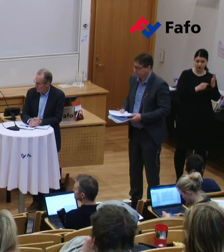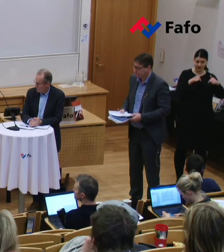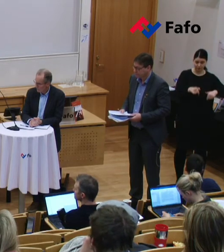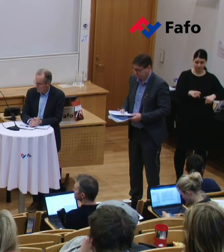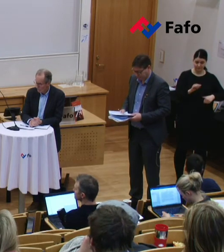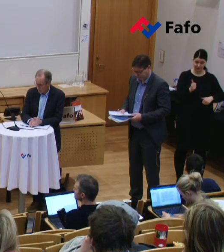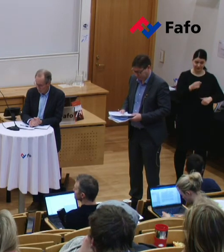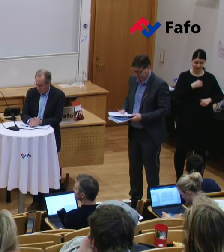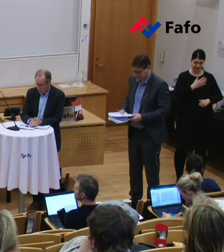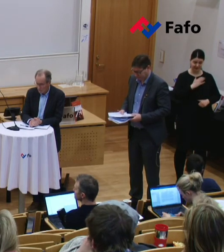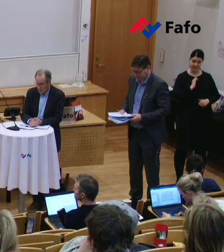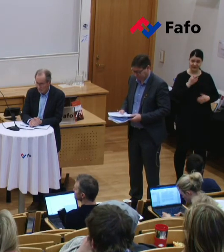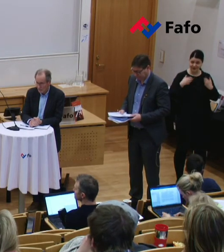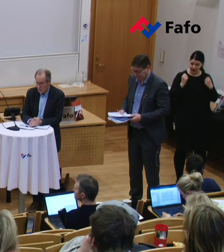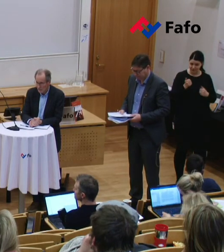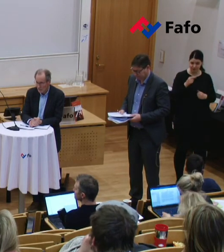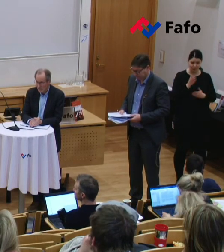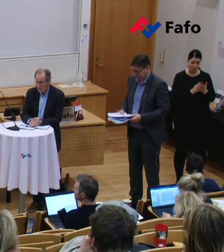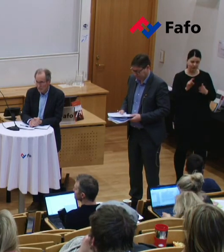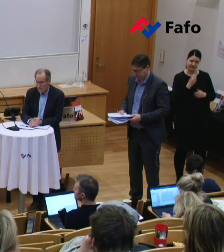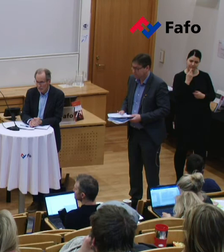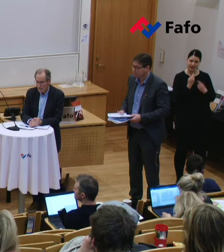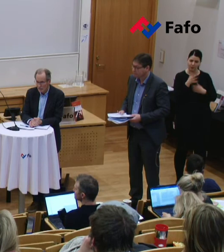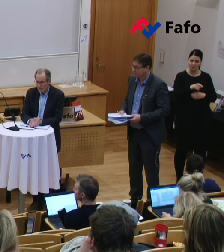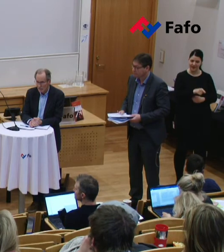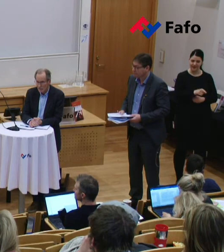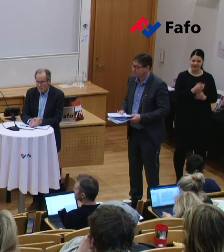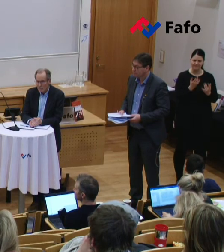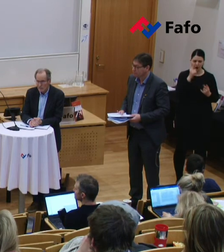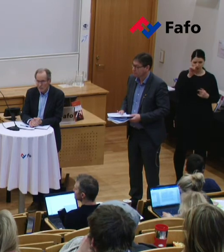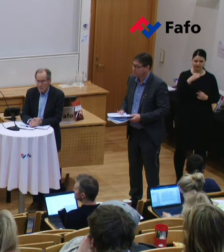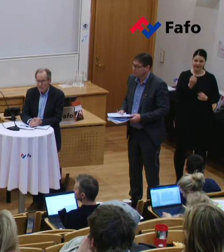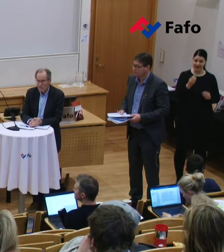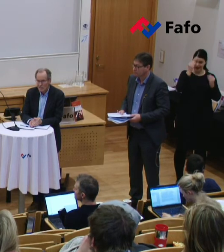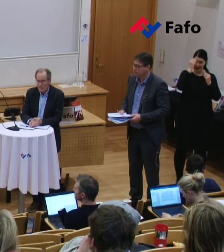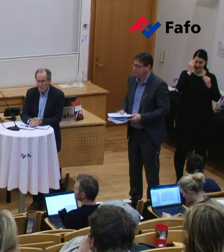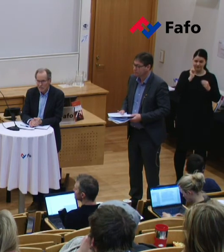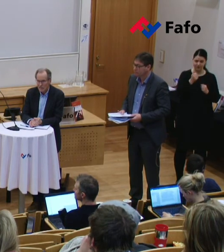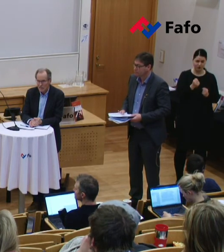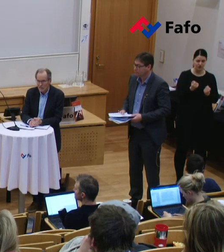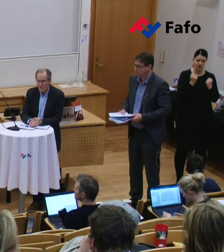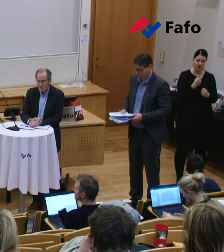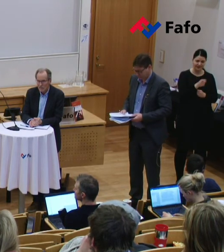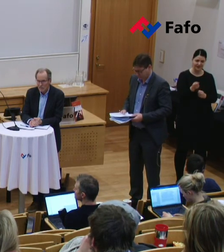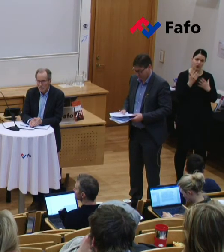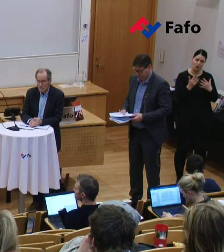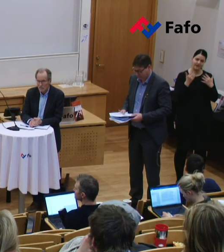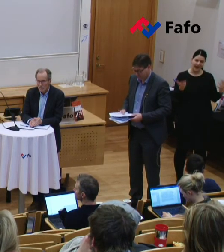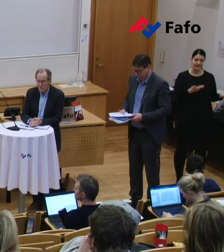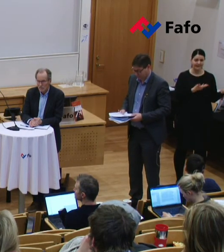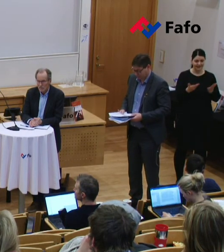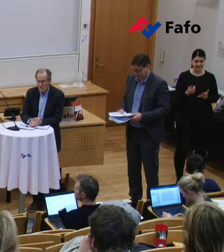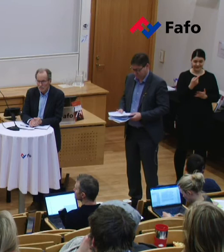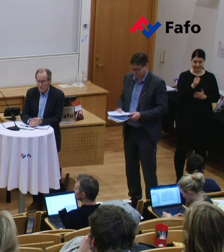derfor er jeg glad for måten vi har snakket om det her, er jo, hva kan vi lære av dette for å styrke de ordinære tjenestene til